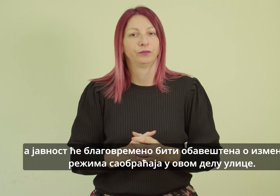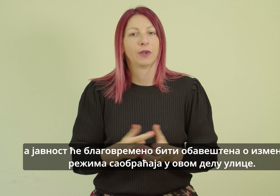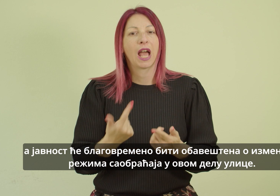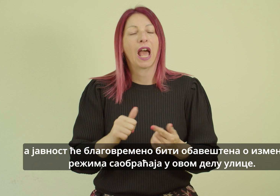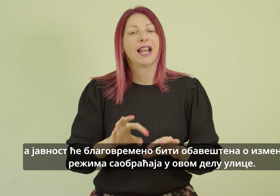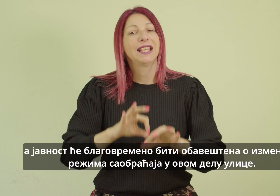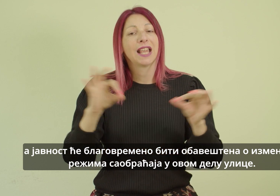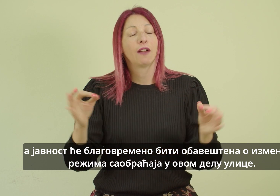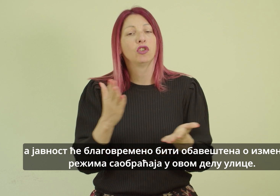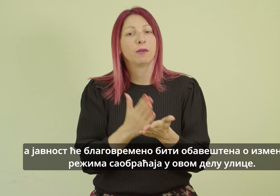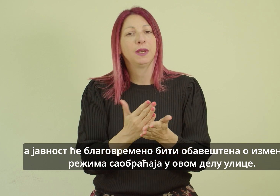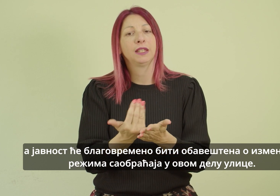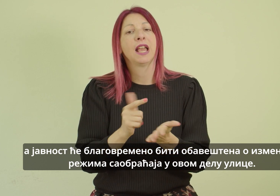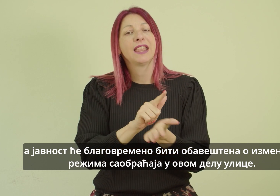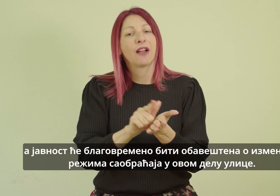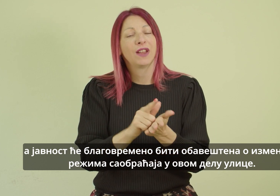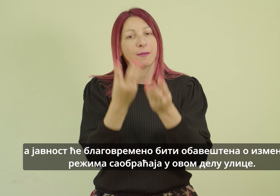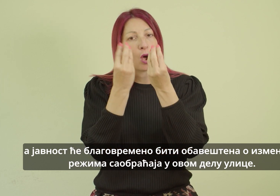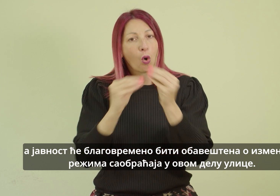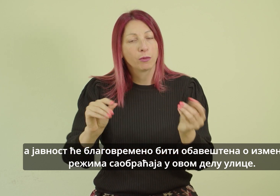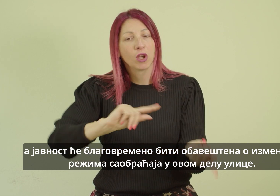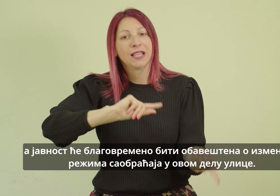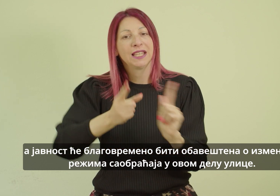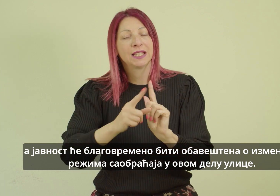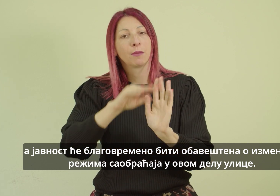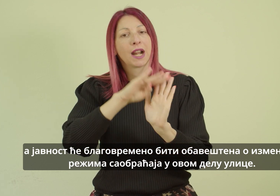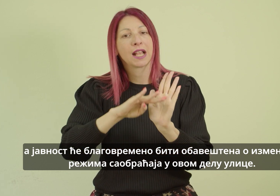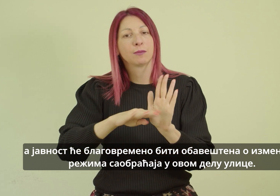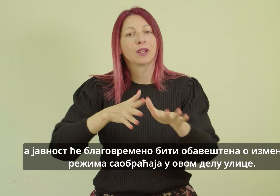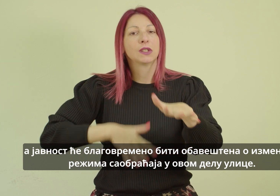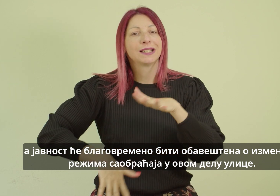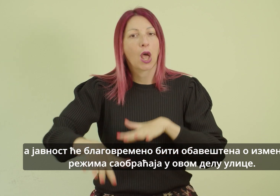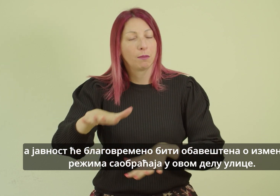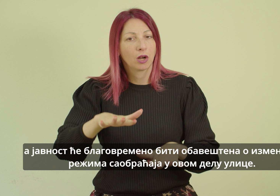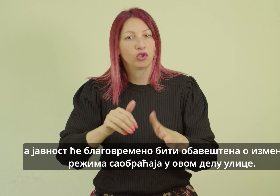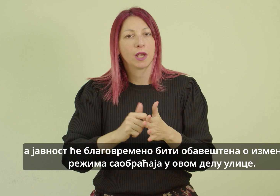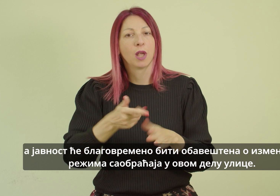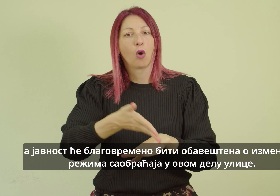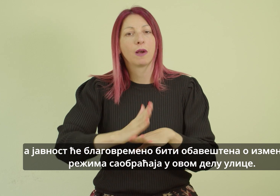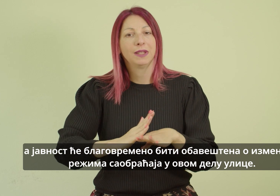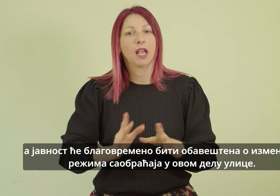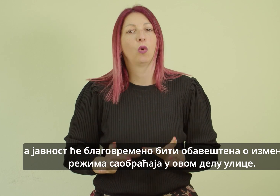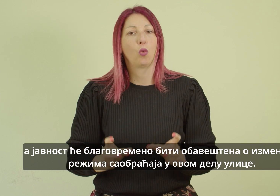a javnost će blagovremeno biti obaveštena o izmenama režima saobraćaja u ovom delu